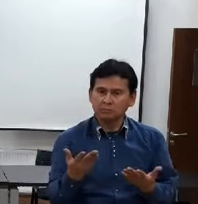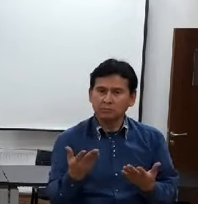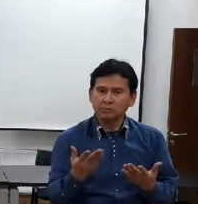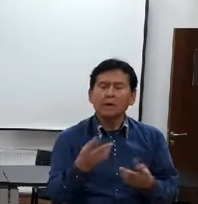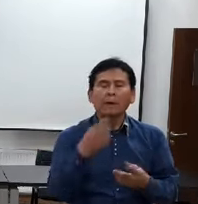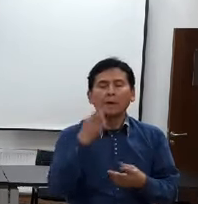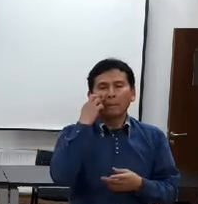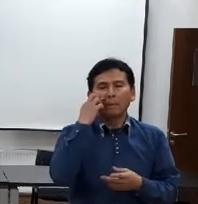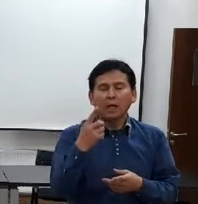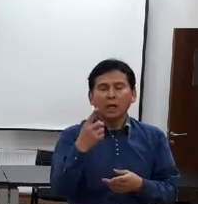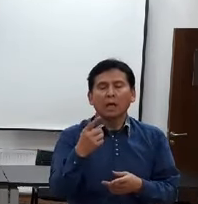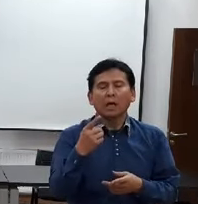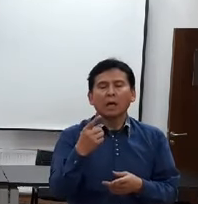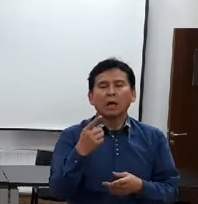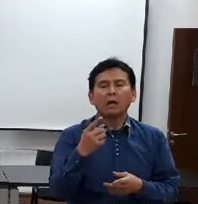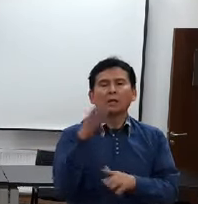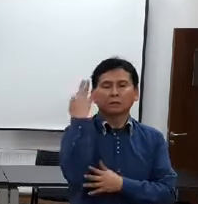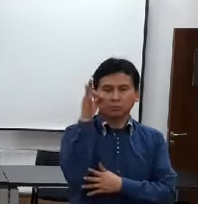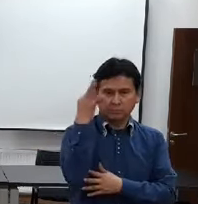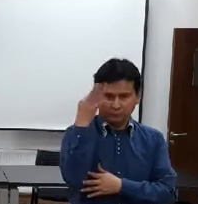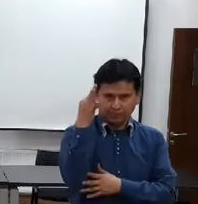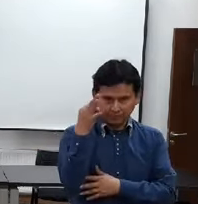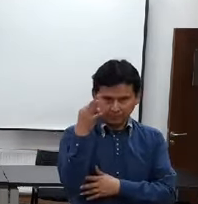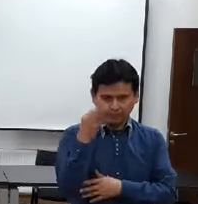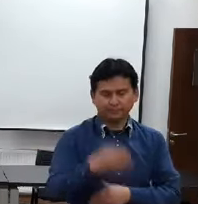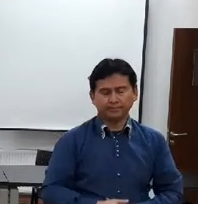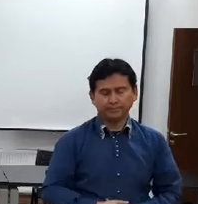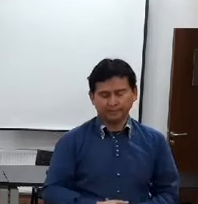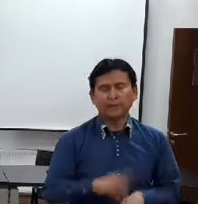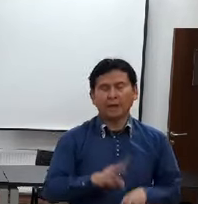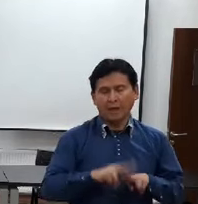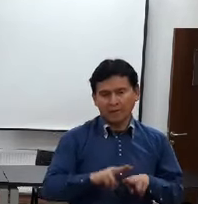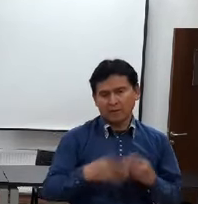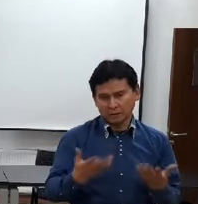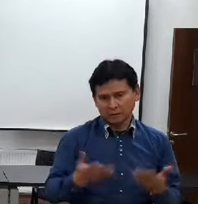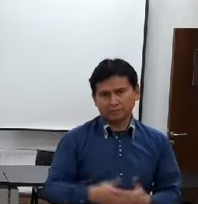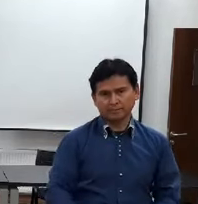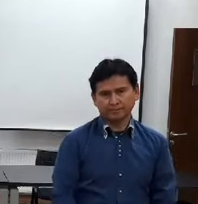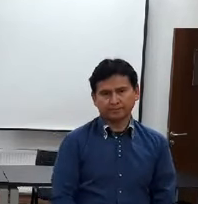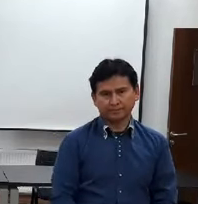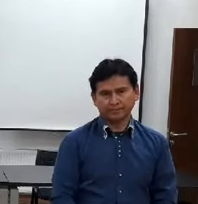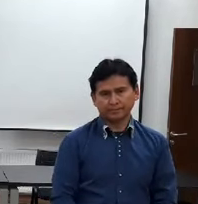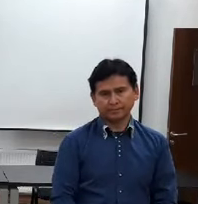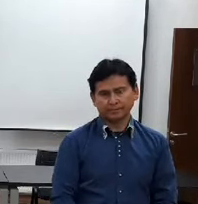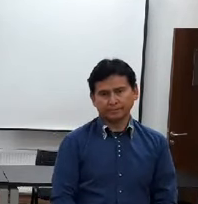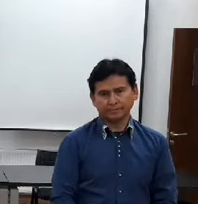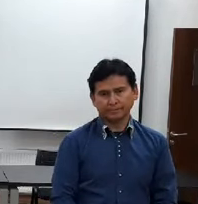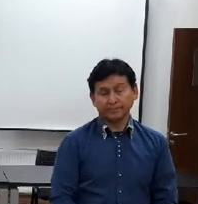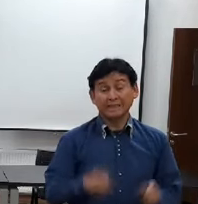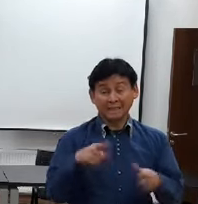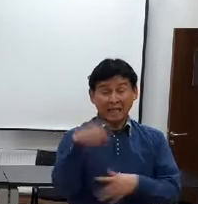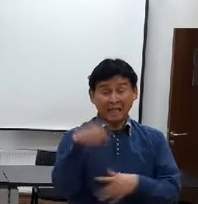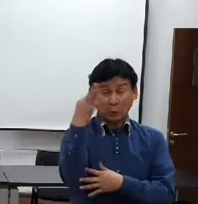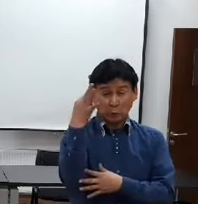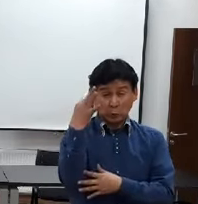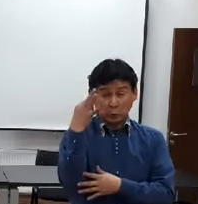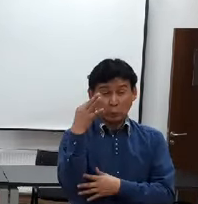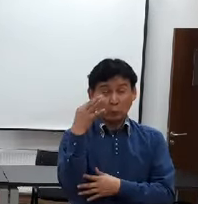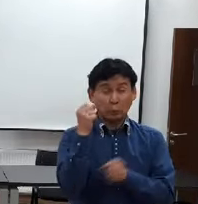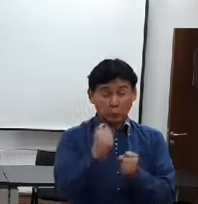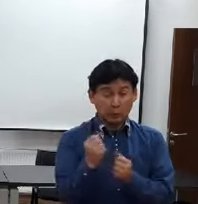indicado para esa para esa presentación que había que hacer a la primera autoridad ¿Esta reunión pudo haber